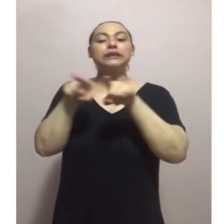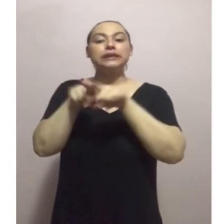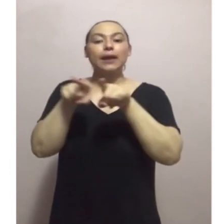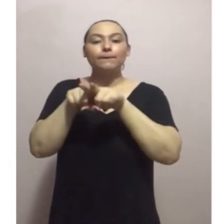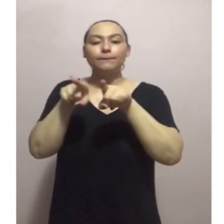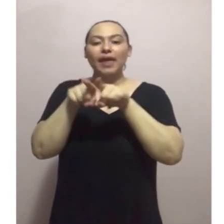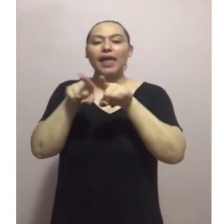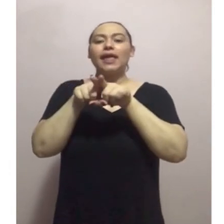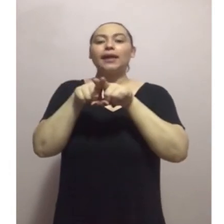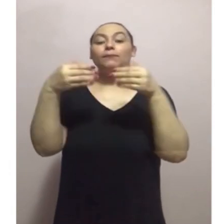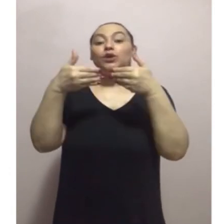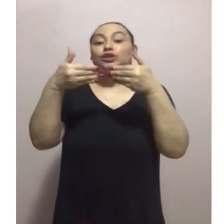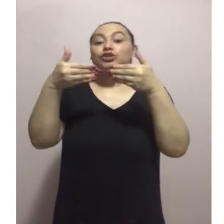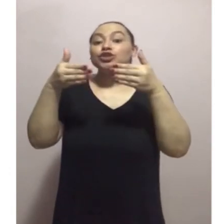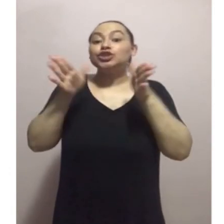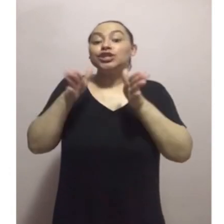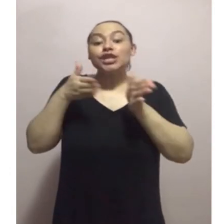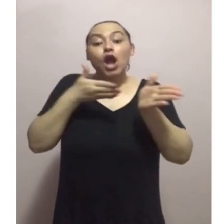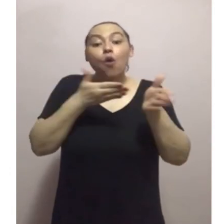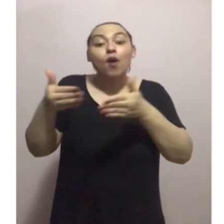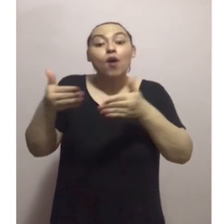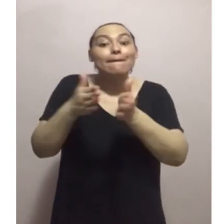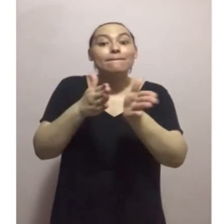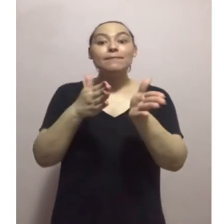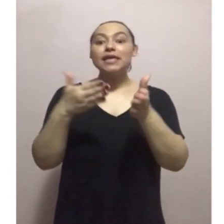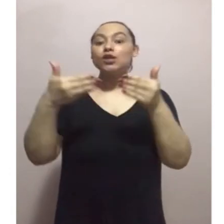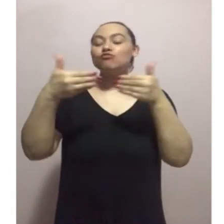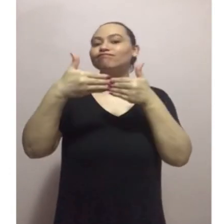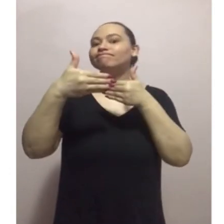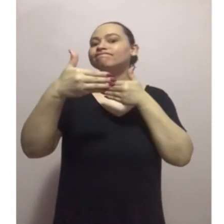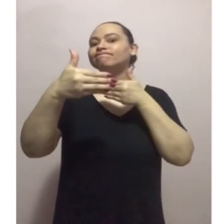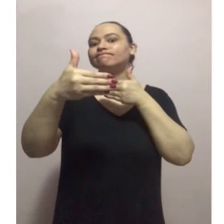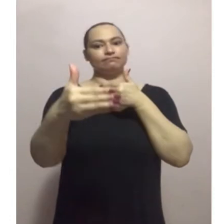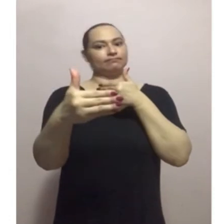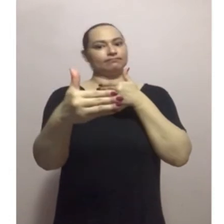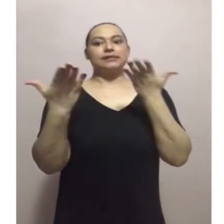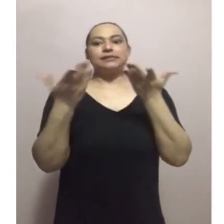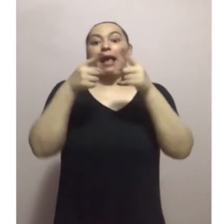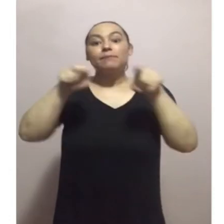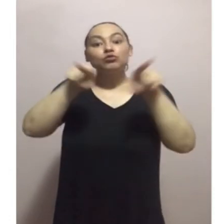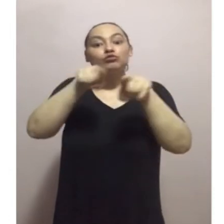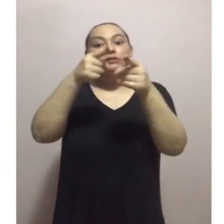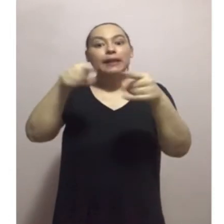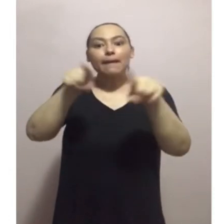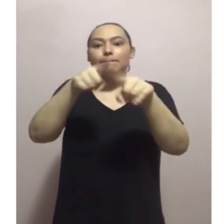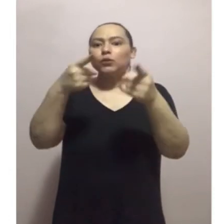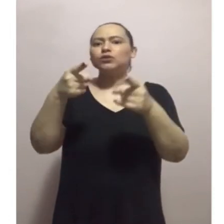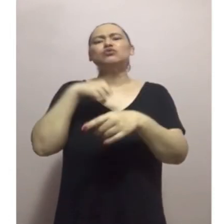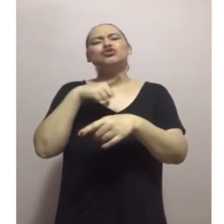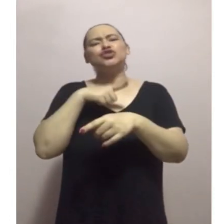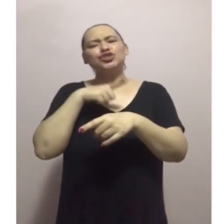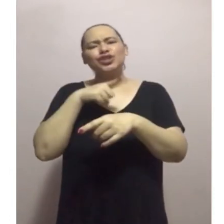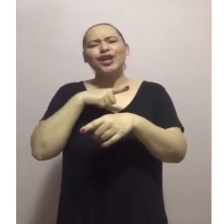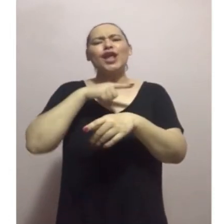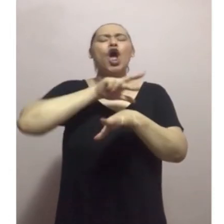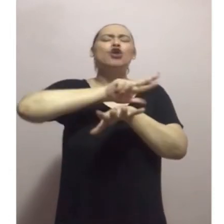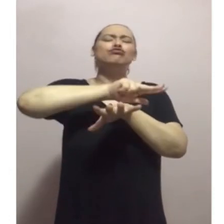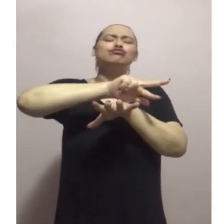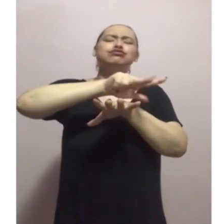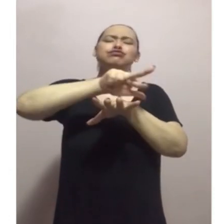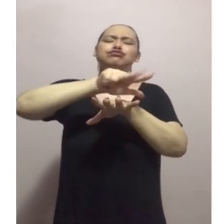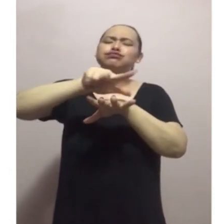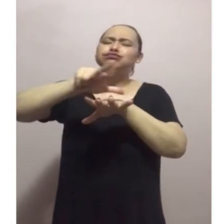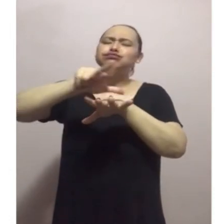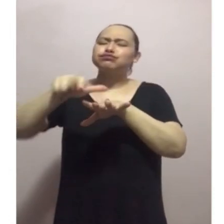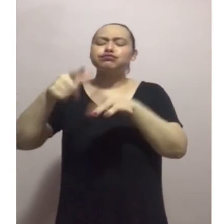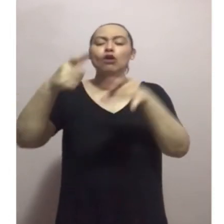né, para o que vinha da música, né? Então a gente tinha muitas